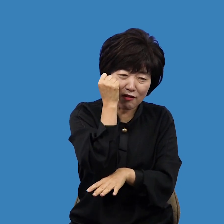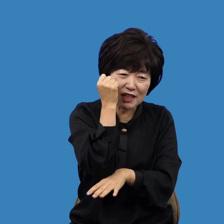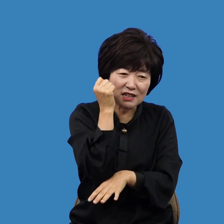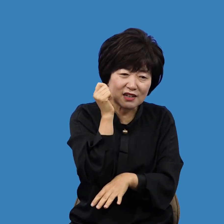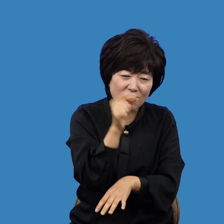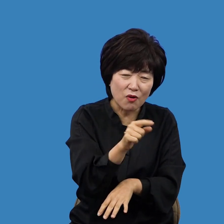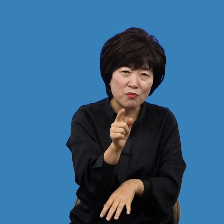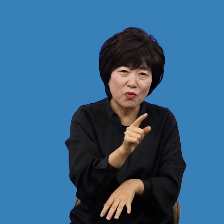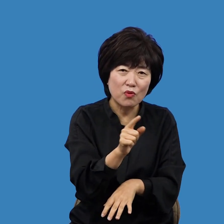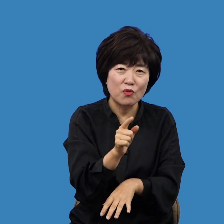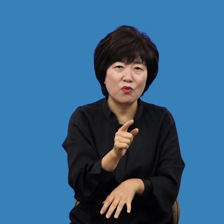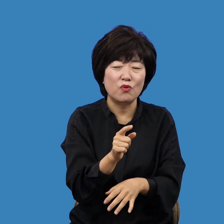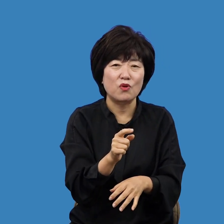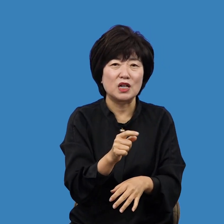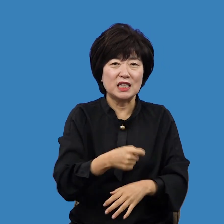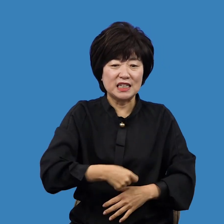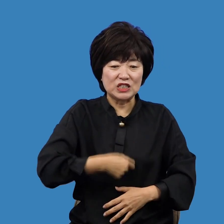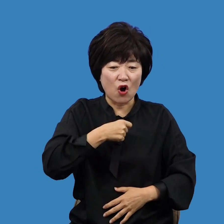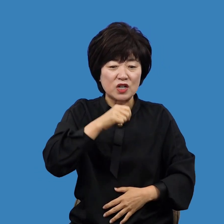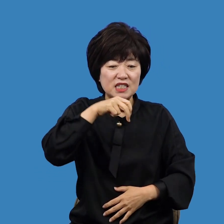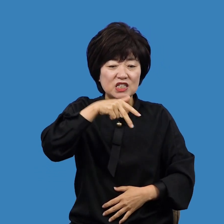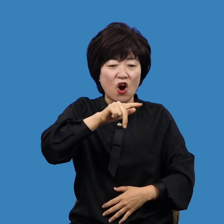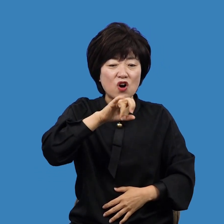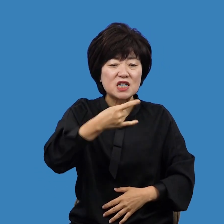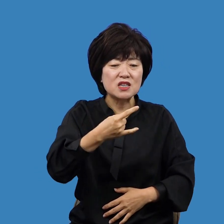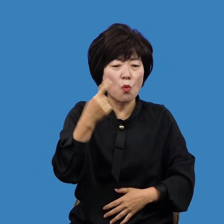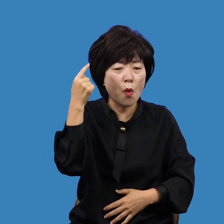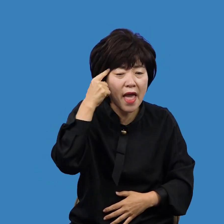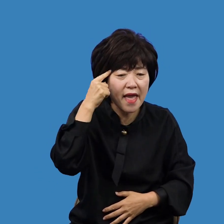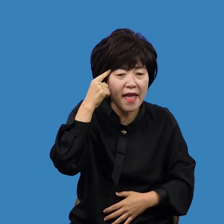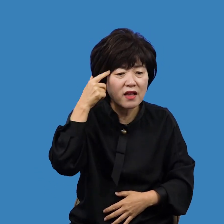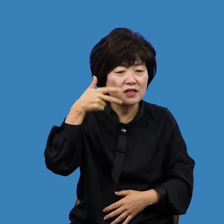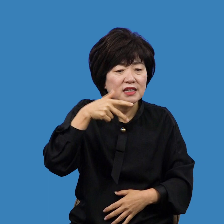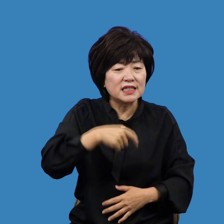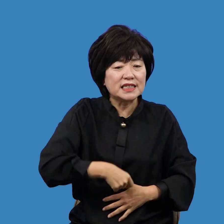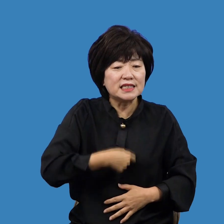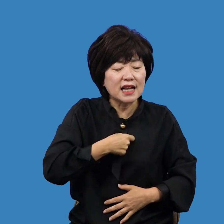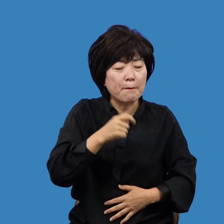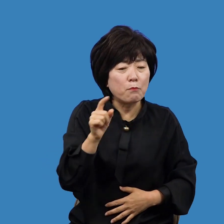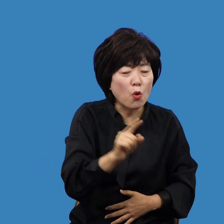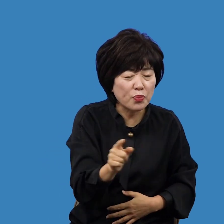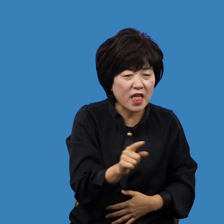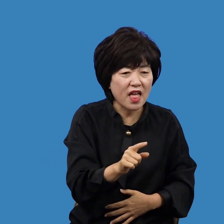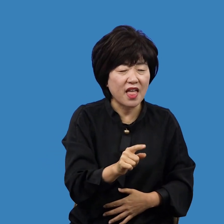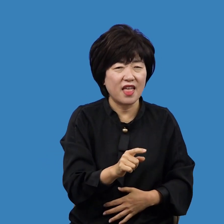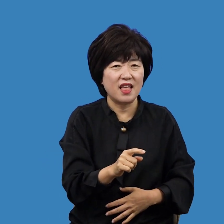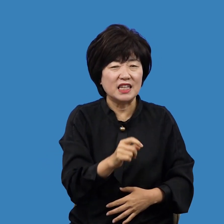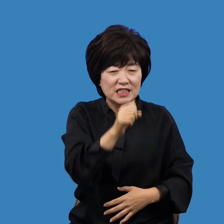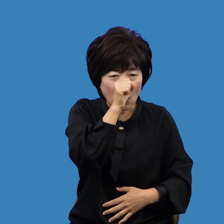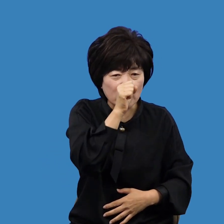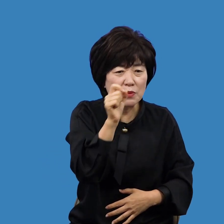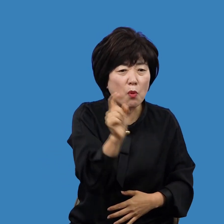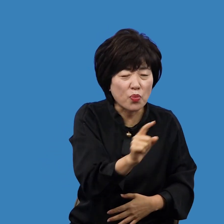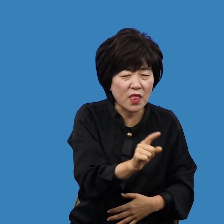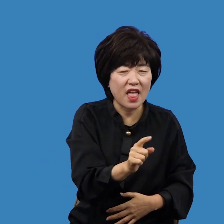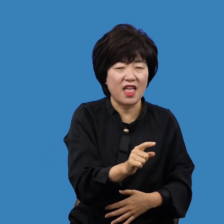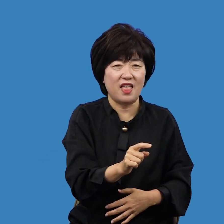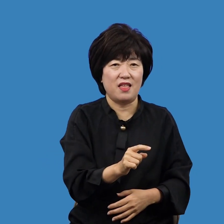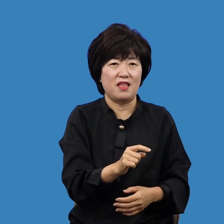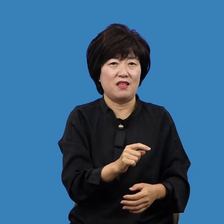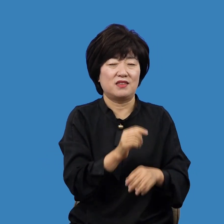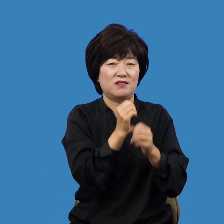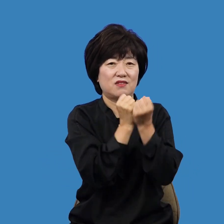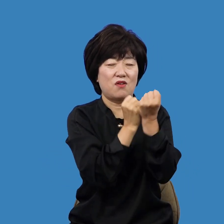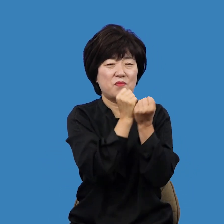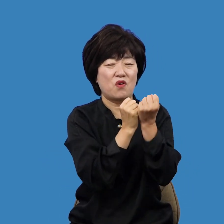못해요. 그래서 그것이 왜 기준이 되는데 그게 왜 선의 기준이 되는데 그러면 결국 아무도 대답을 못해. 여러분